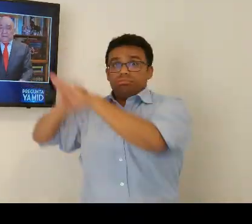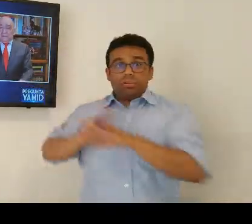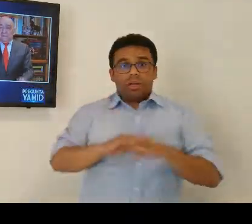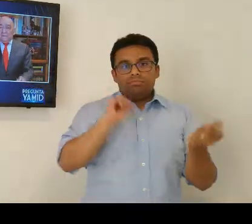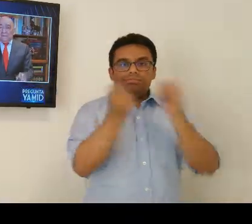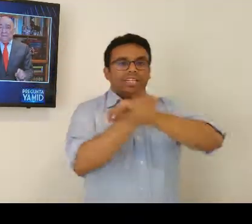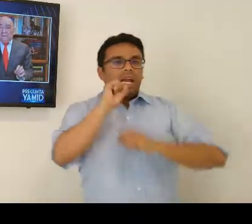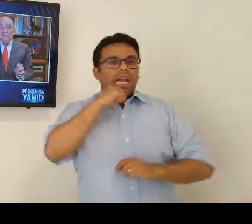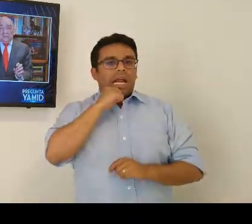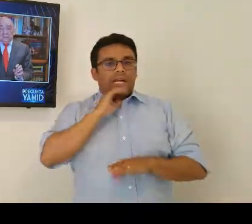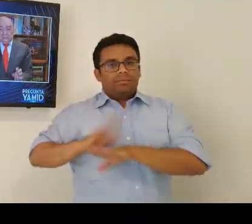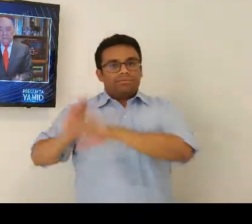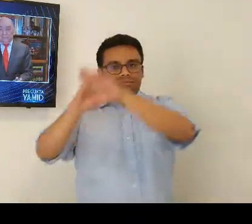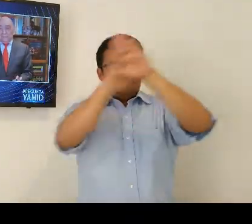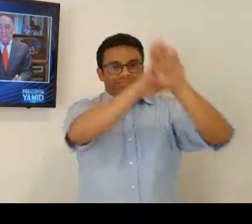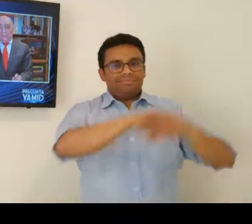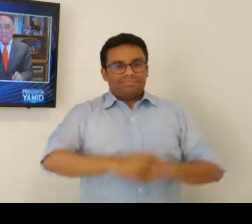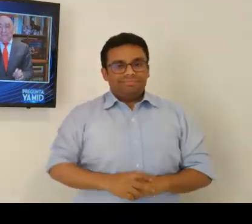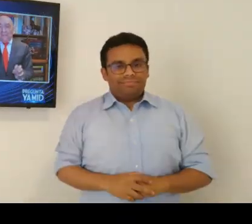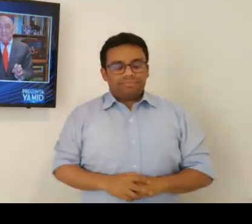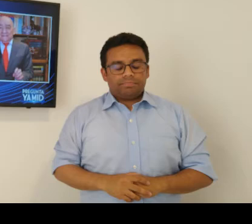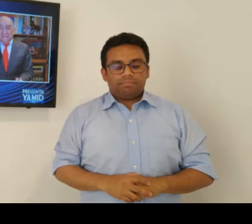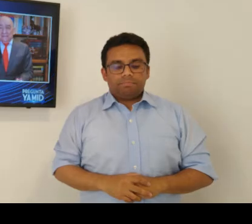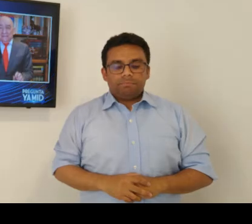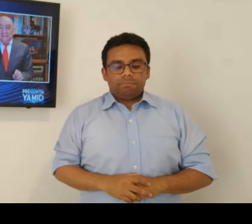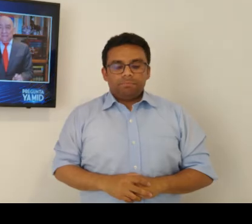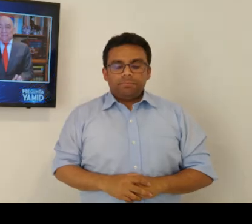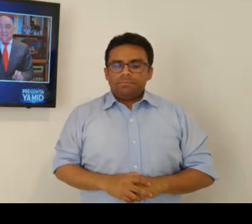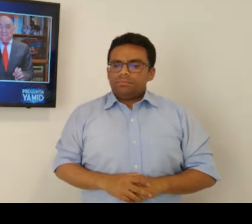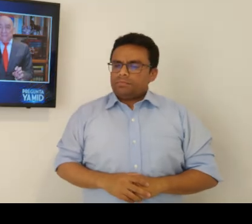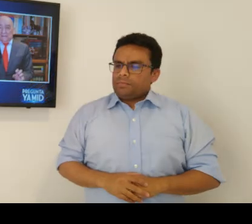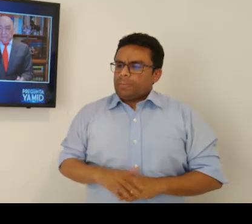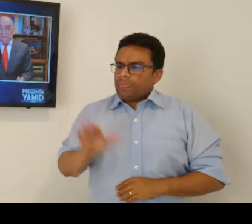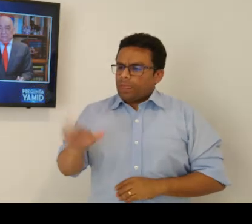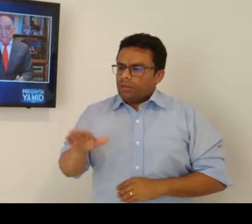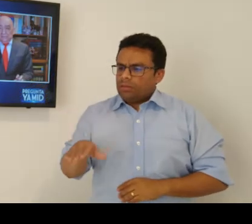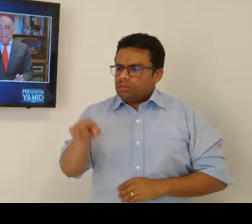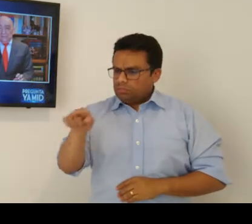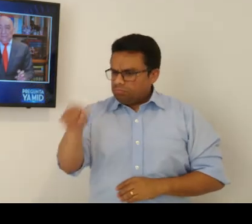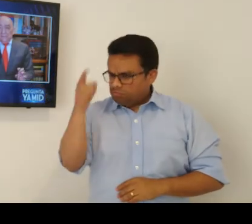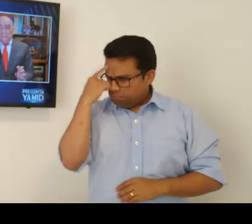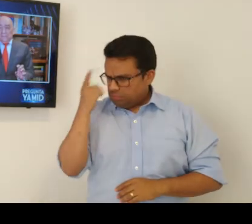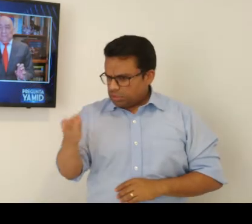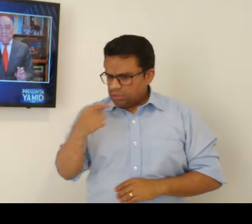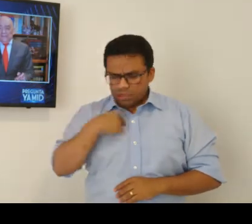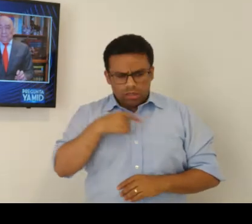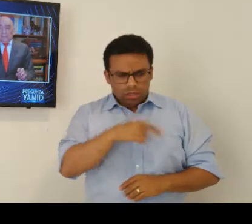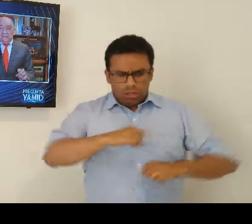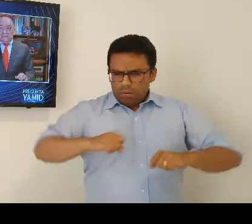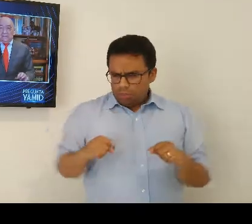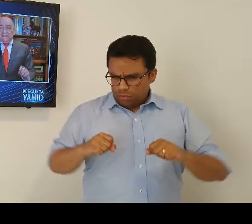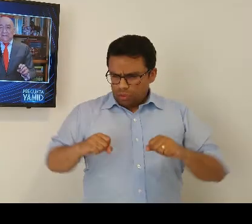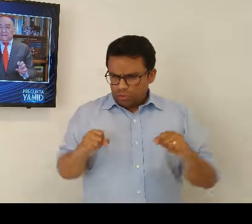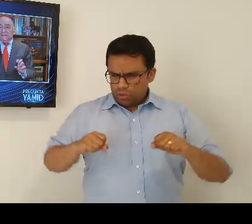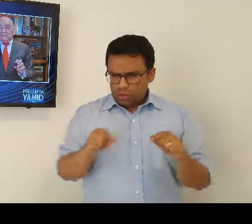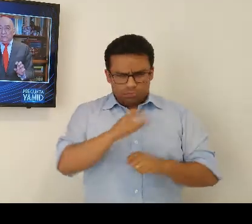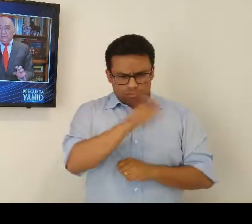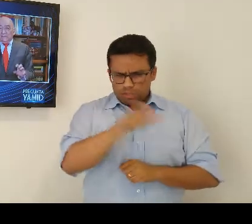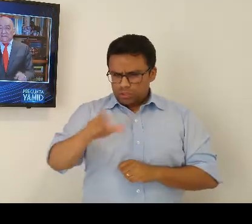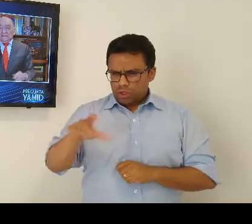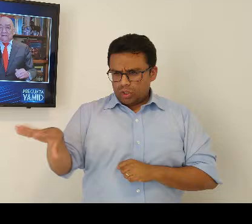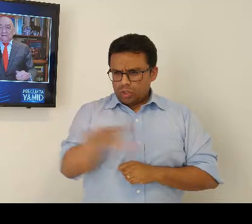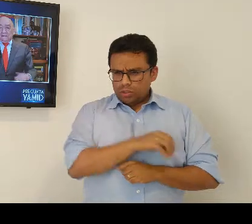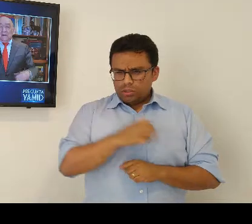¿usted cree que los bogotanos deben ir preparándose para una cuarentena